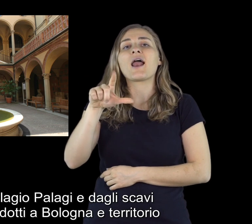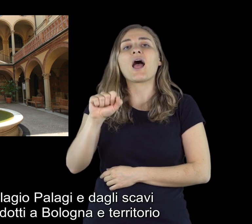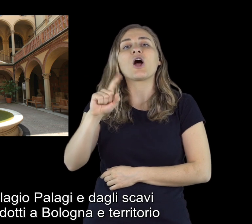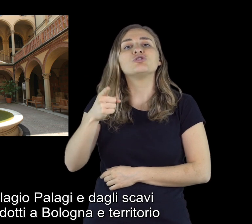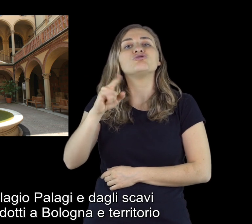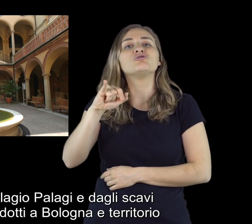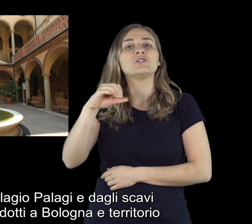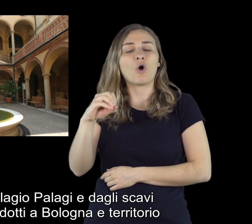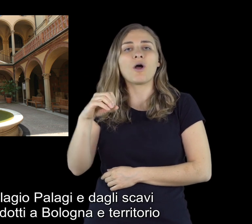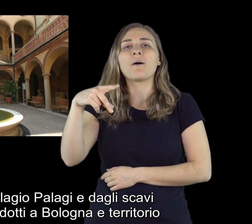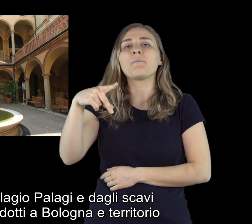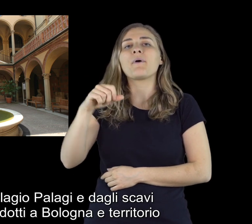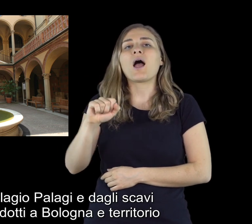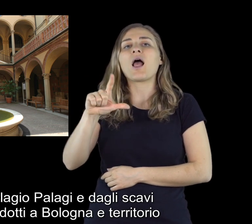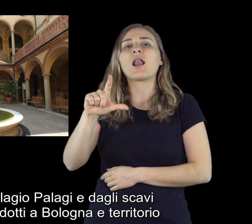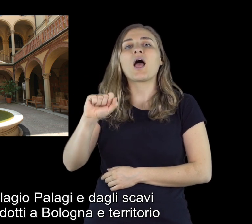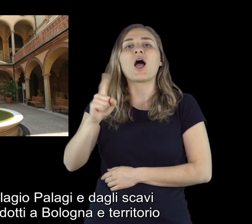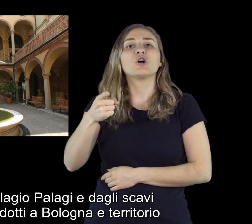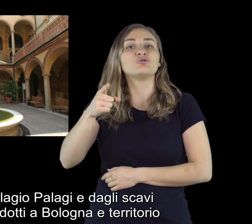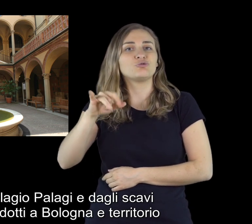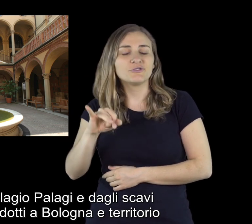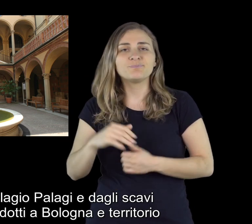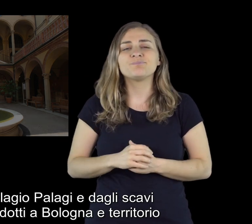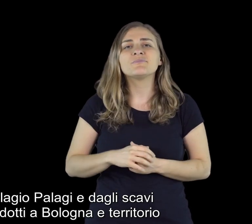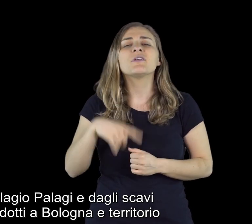tra la fine dell'ottocento e gli inizi del novecento